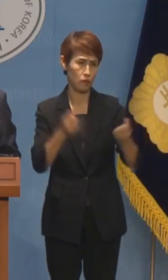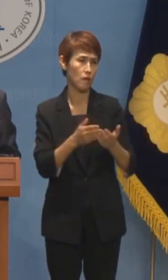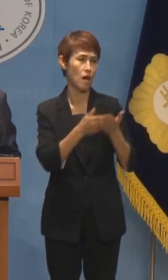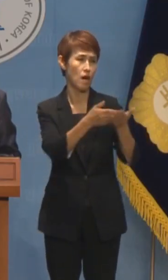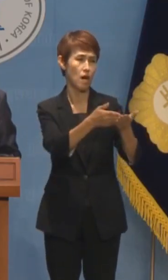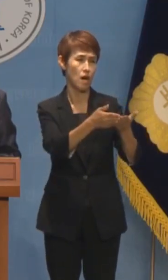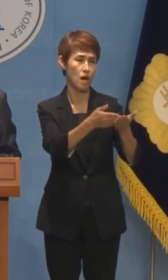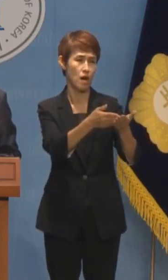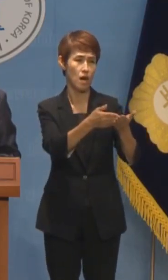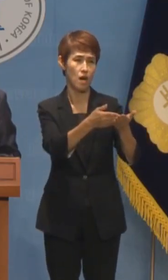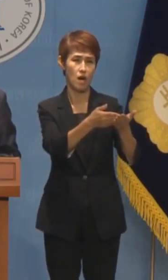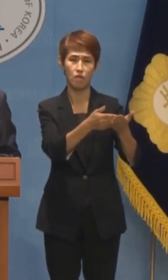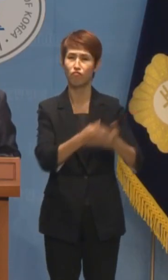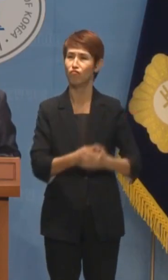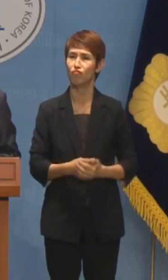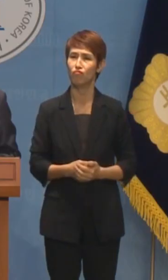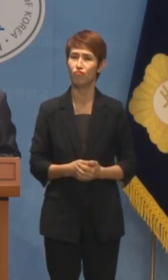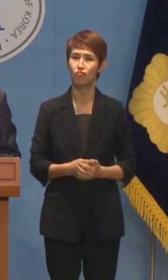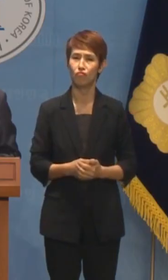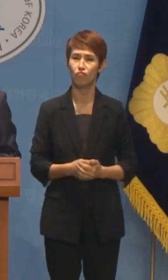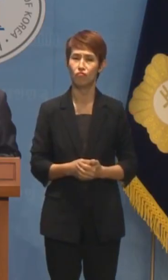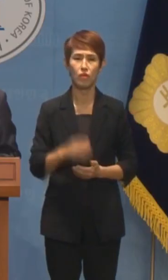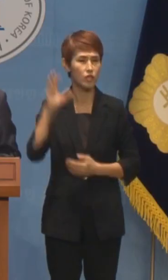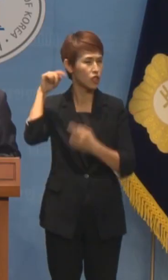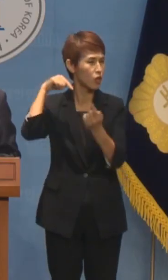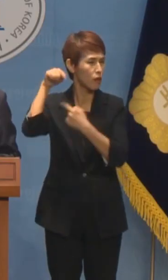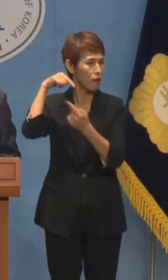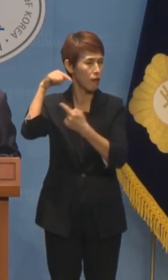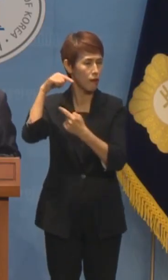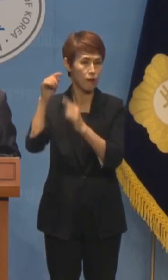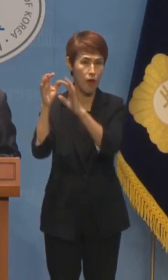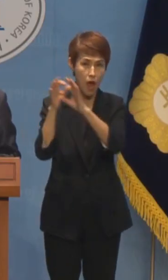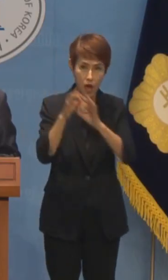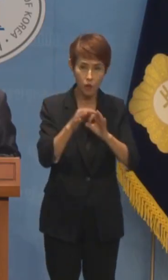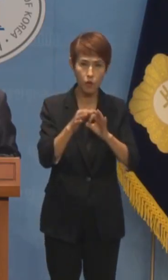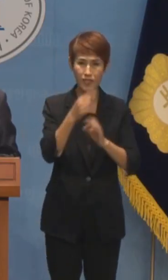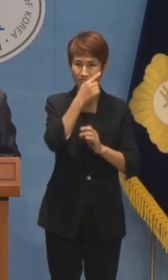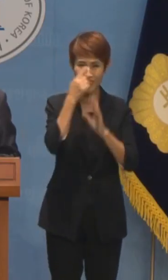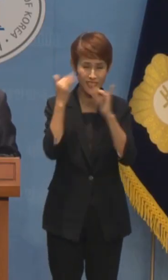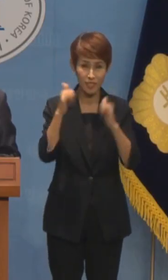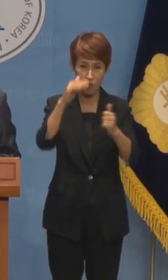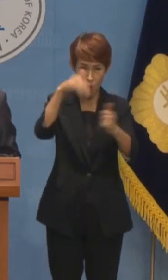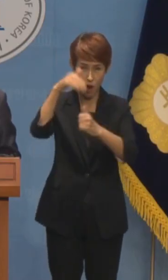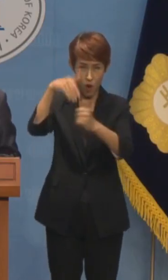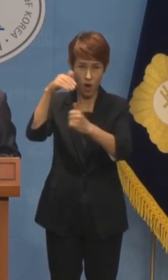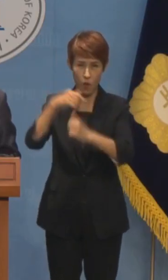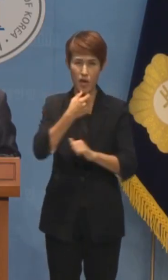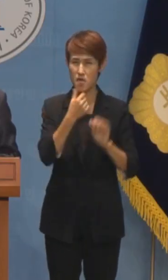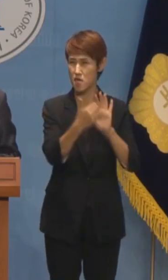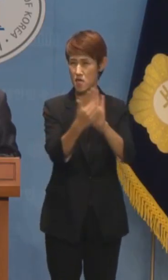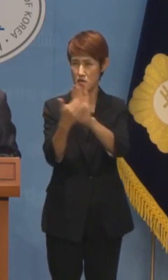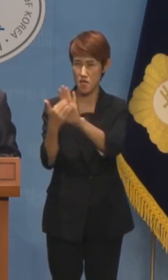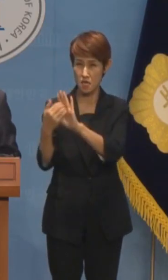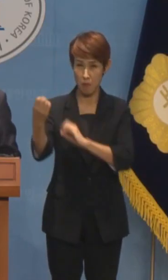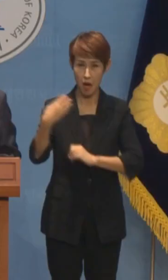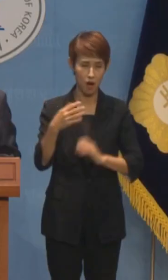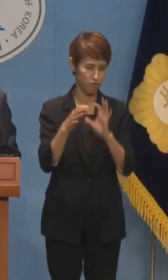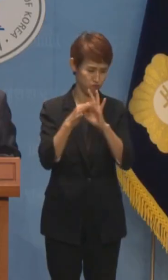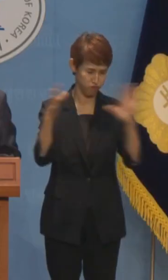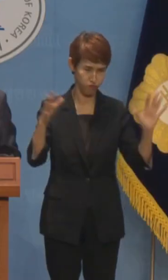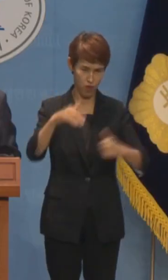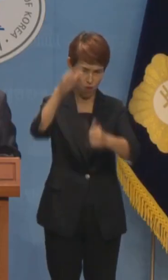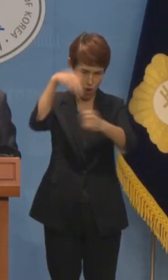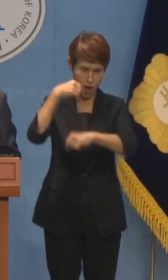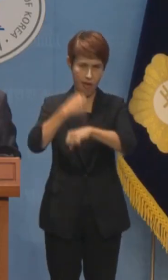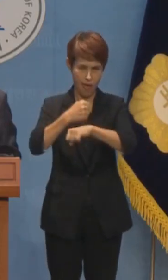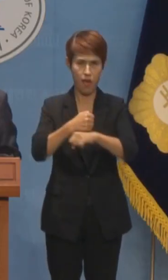외쳐도 조리돌림을 위한 청문회를 대부분의 증인과 참고인이 거부해도 아랑곳하지